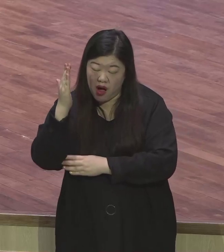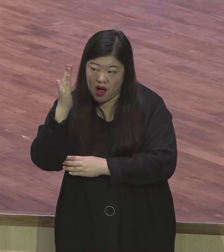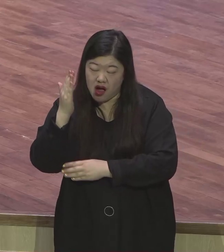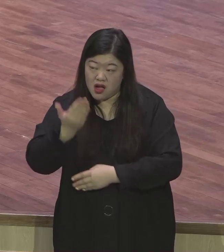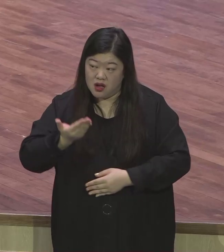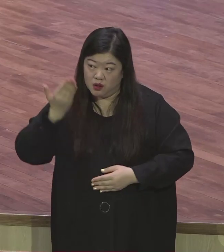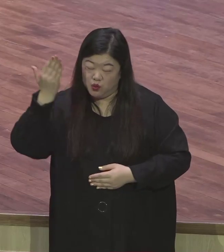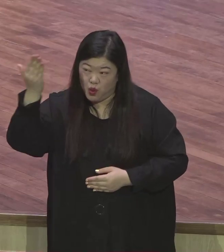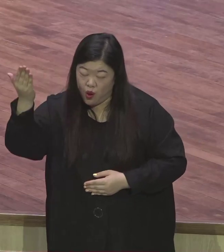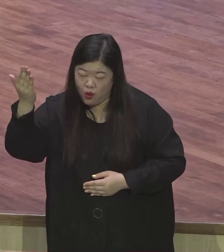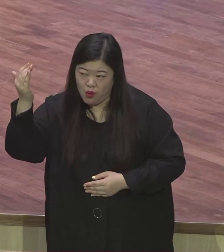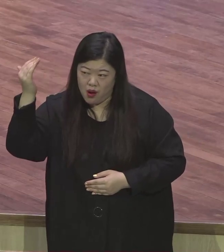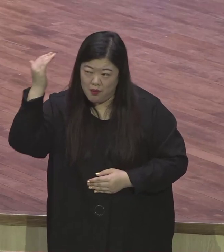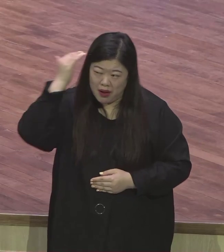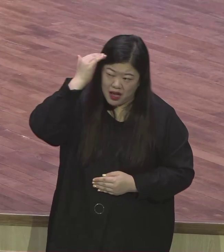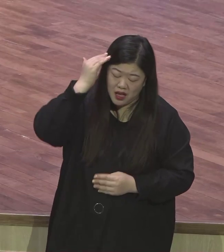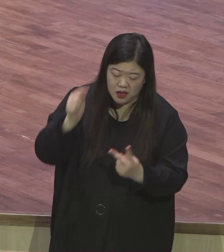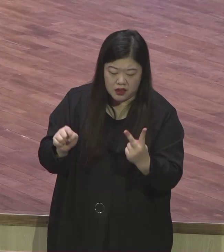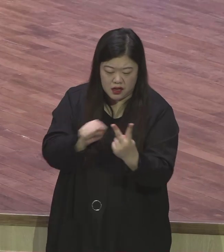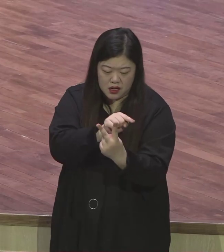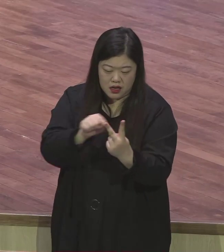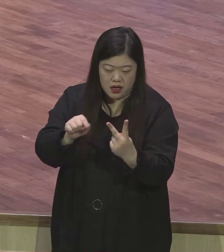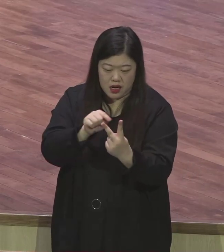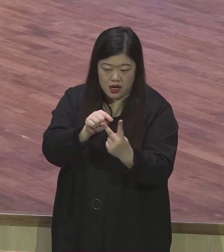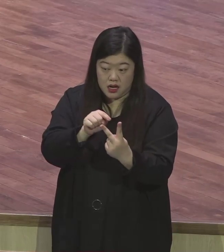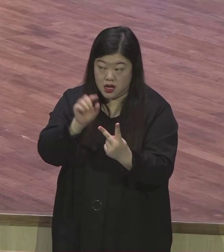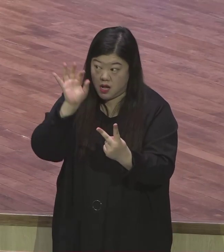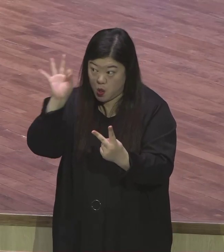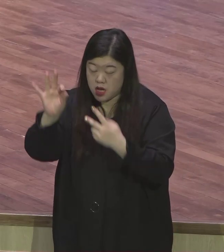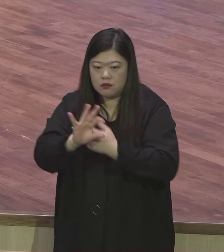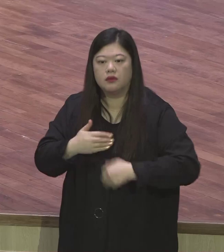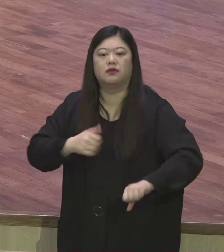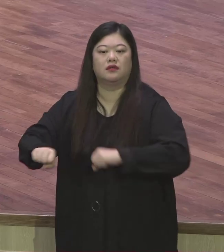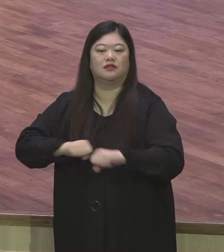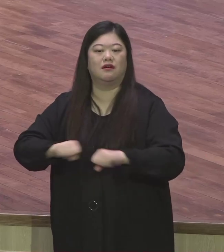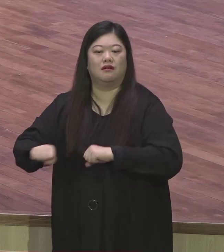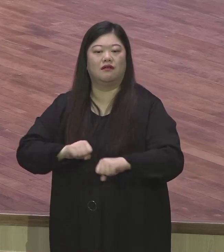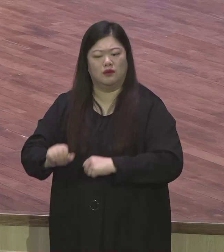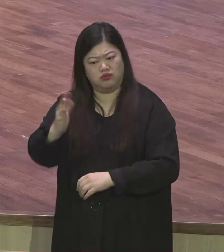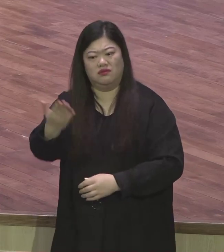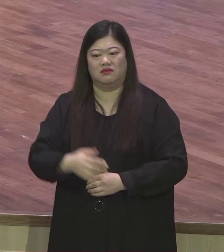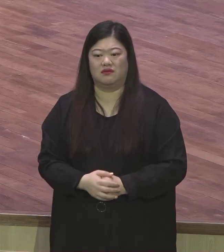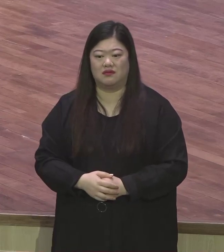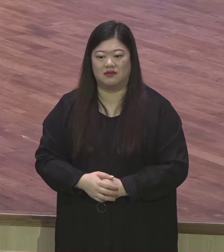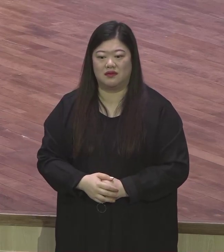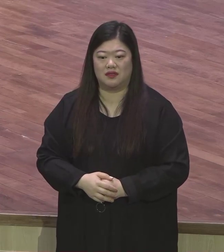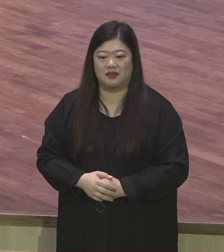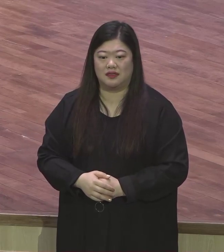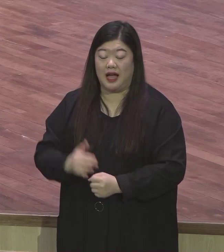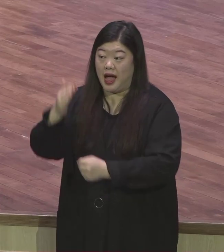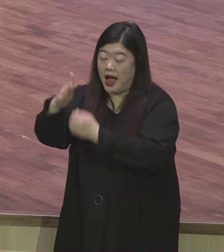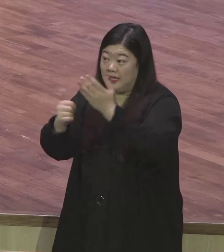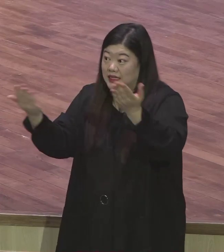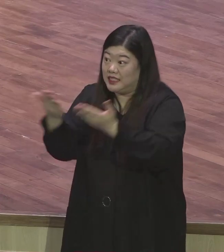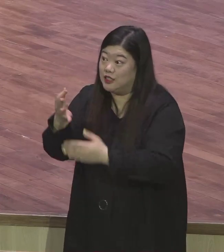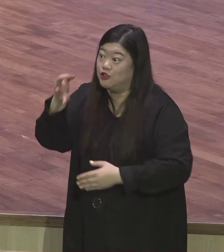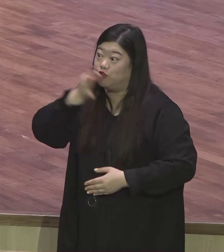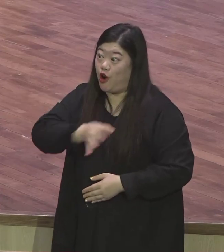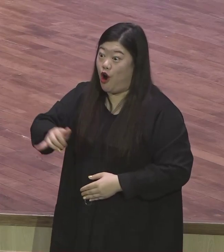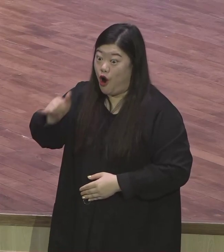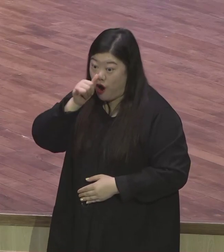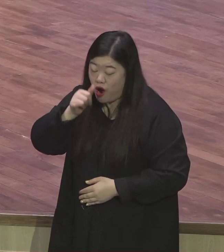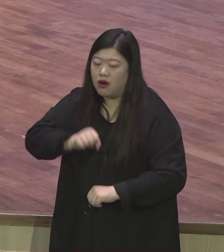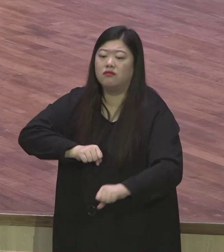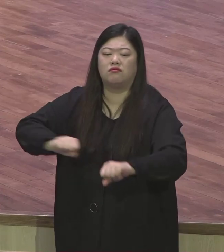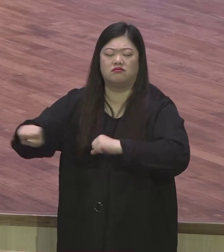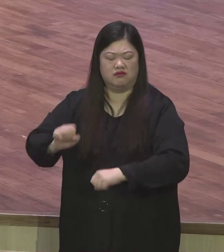그냥 답이 나와버립니다. 여러분 하나님의 교회 유익하면 하십시오. 그것이